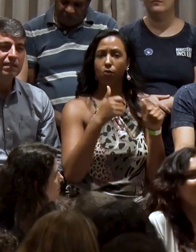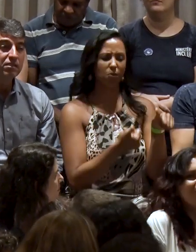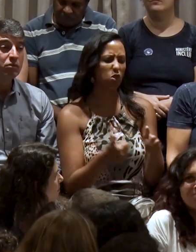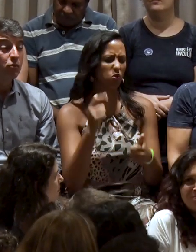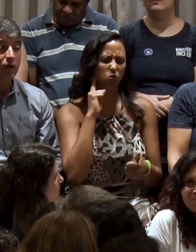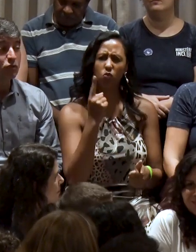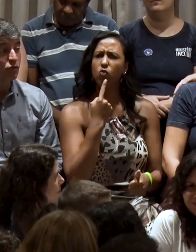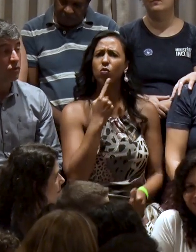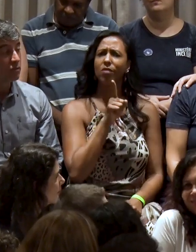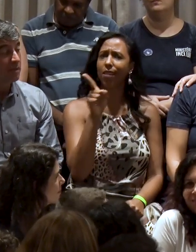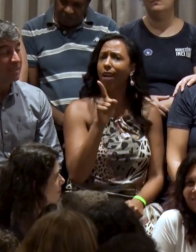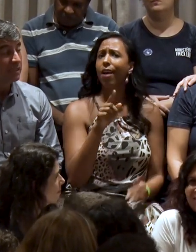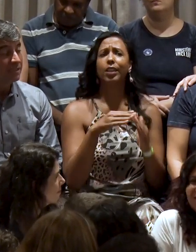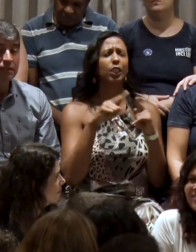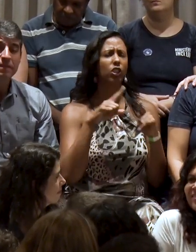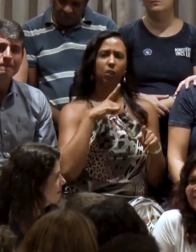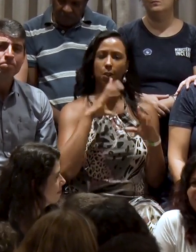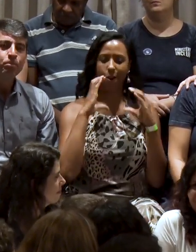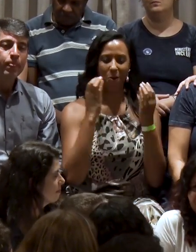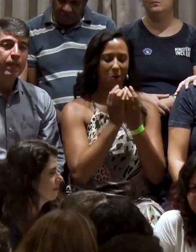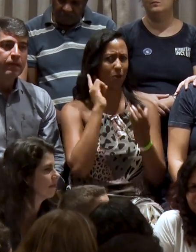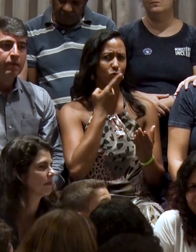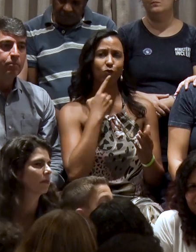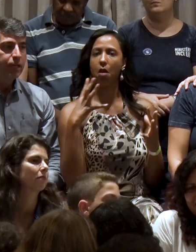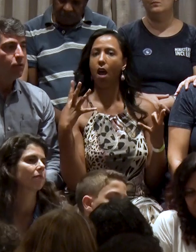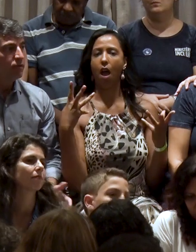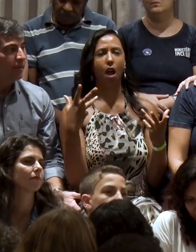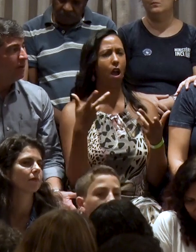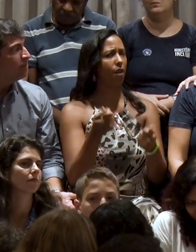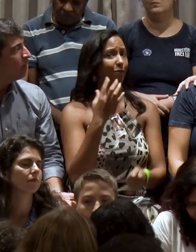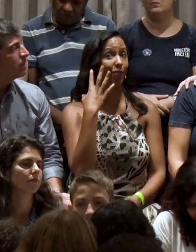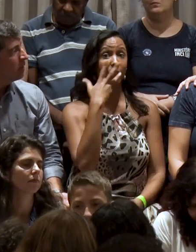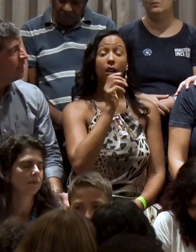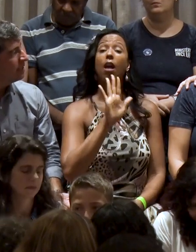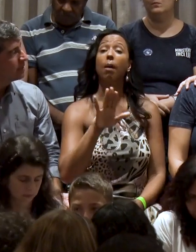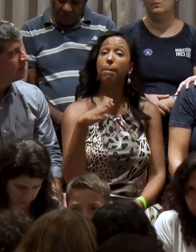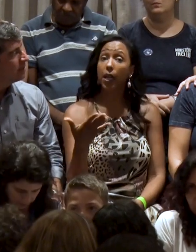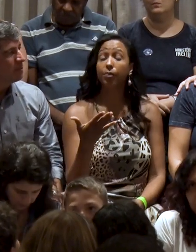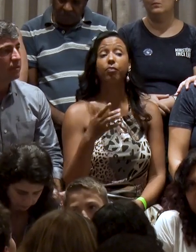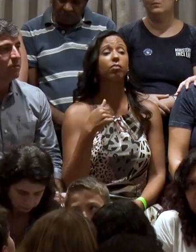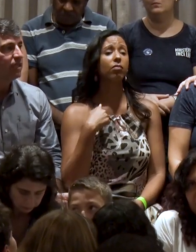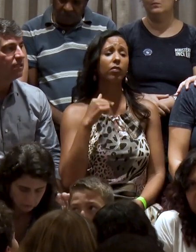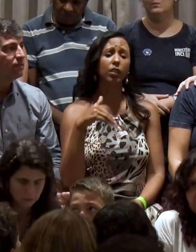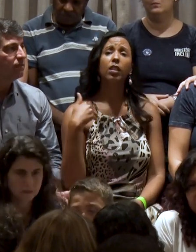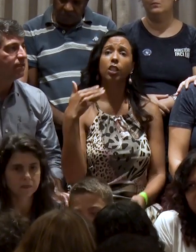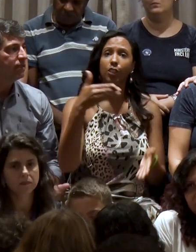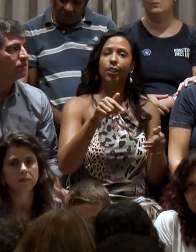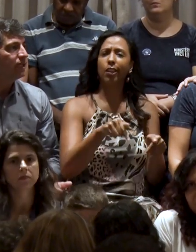gente tinha um coral de surdos, coisa mais linda. Porém, quando eu vim para cá, eu vim para começar uma igreja. E começar uma igreja, você não tem,